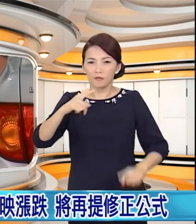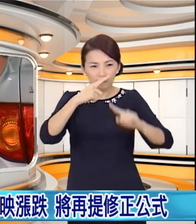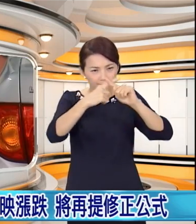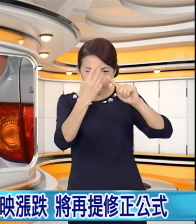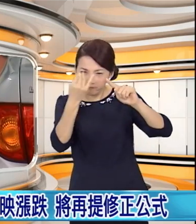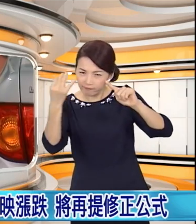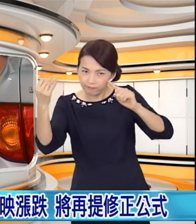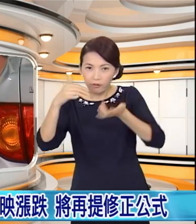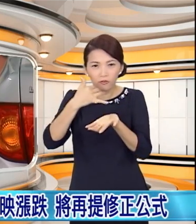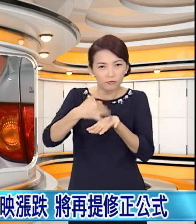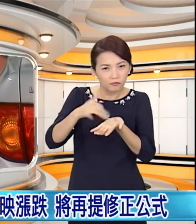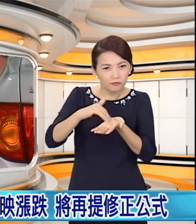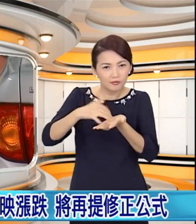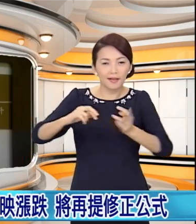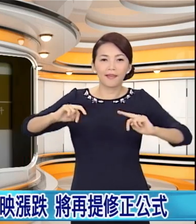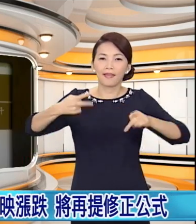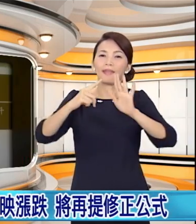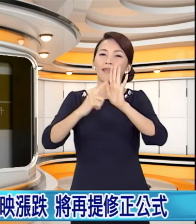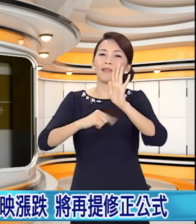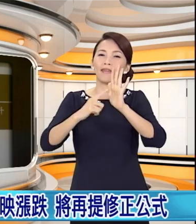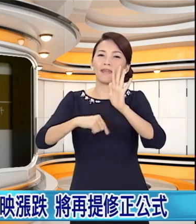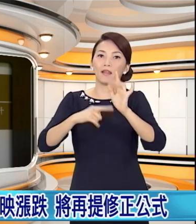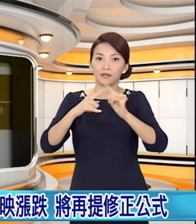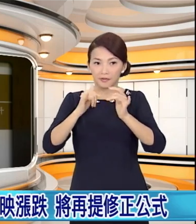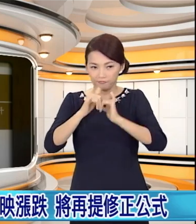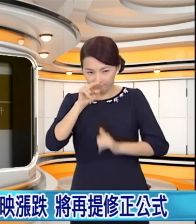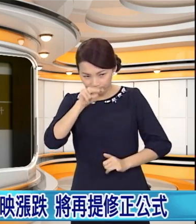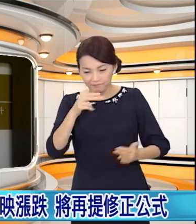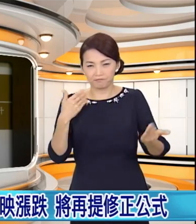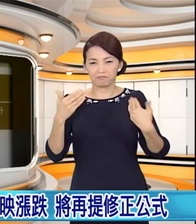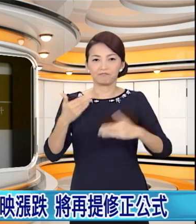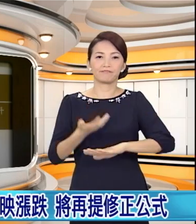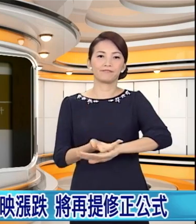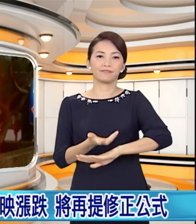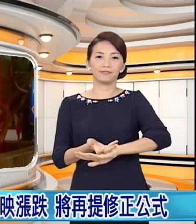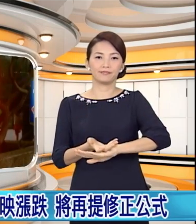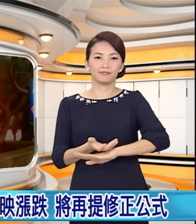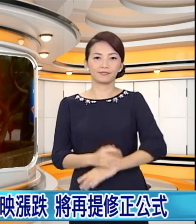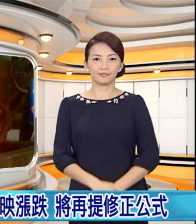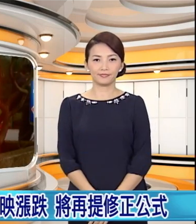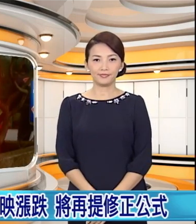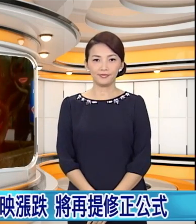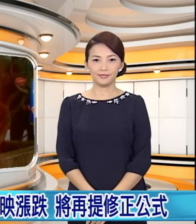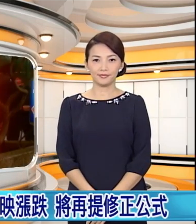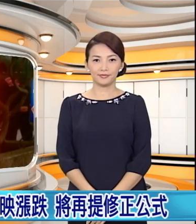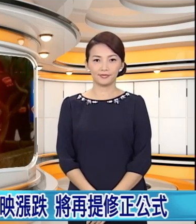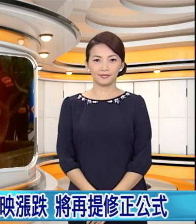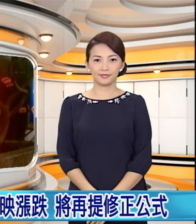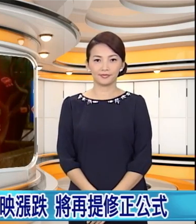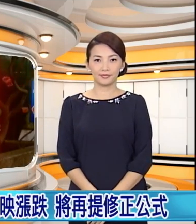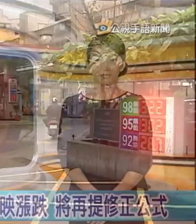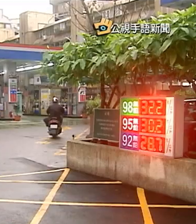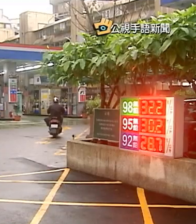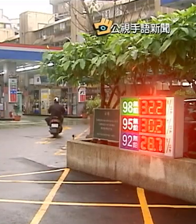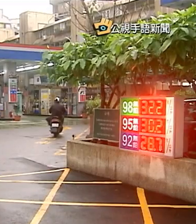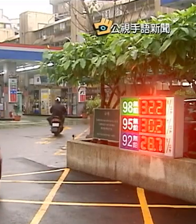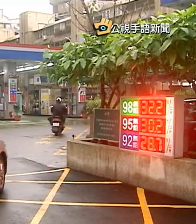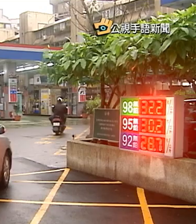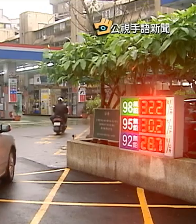出一个浅显版的油价修正公示，消除民众对油价的疑虑。 加油站